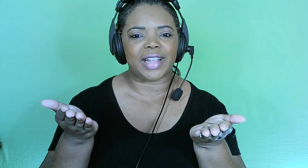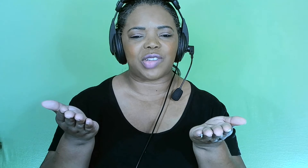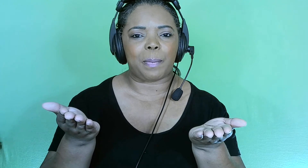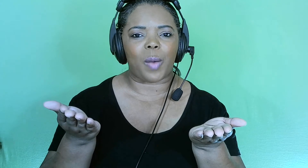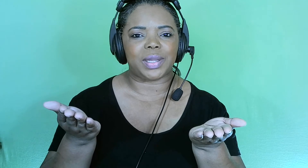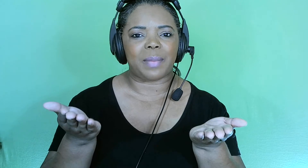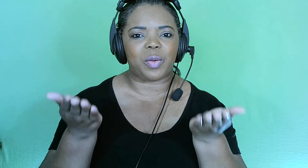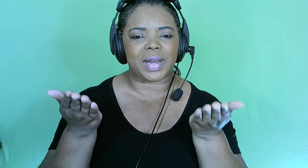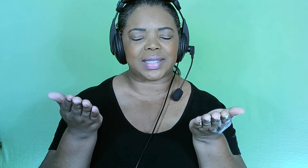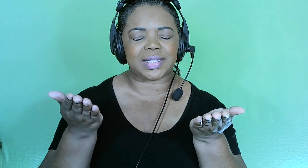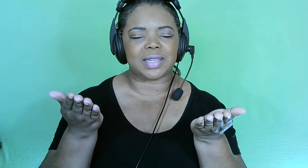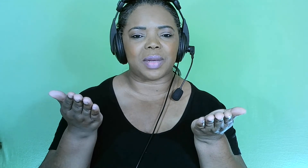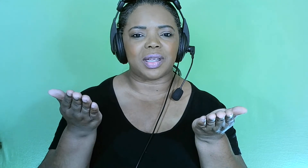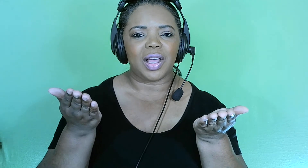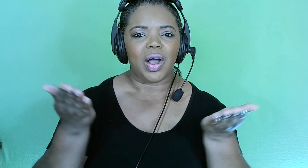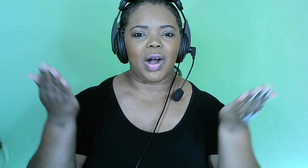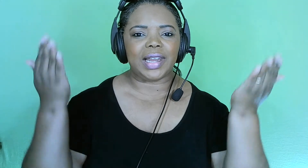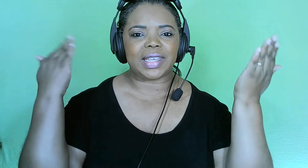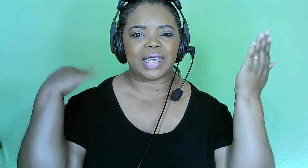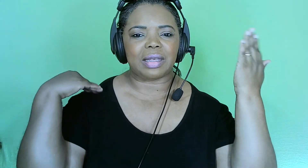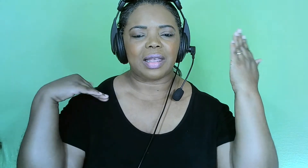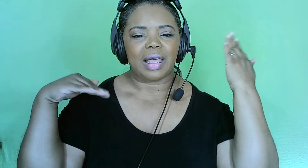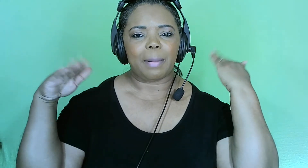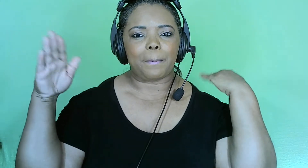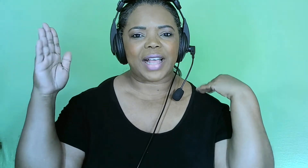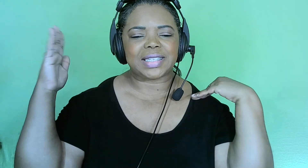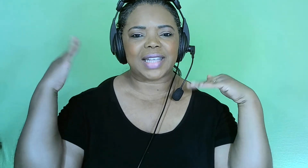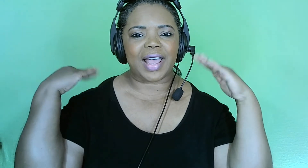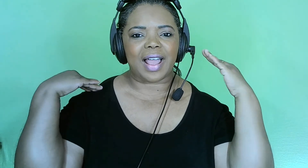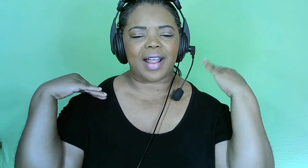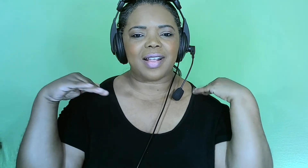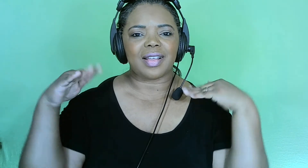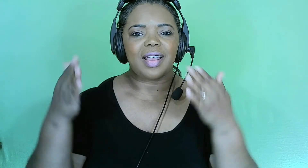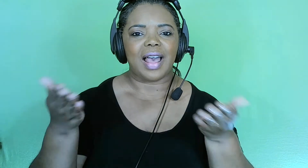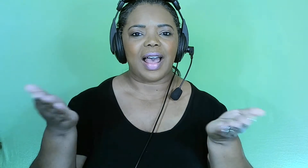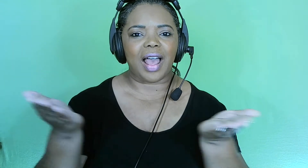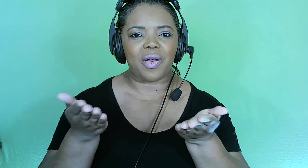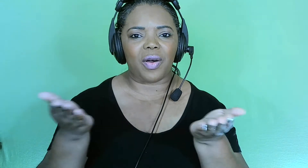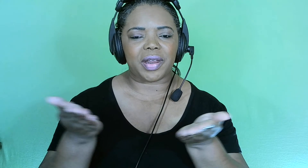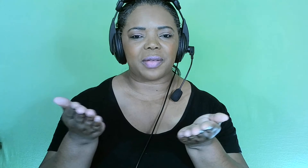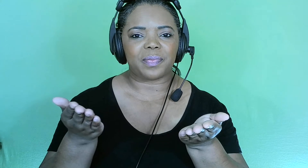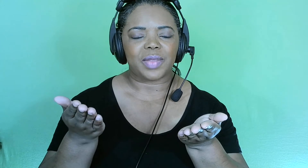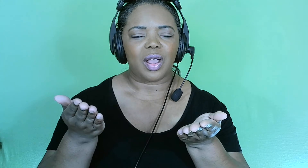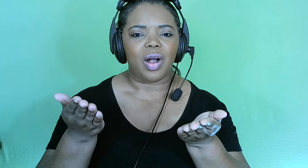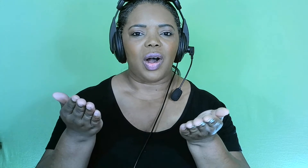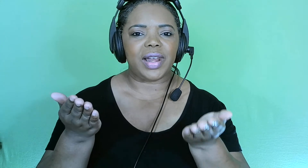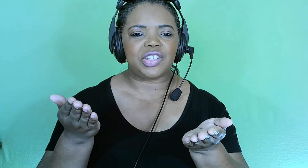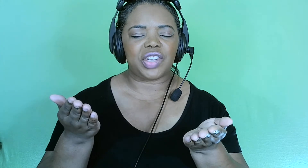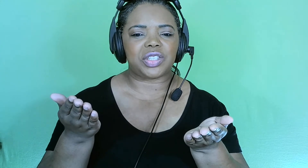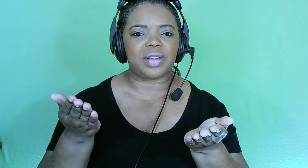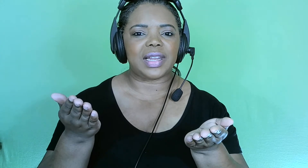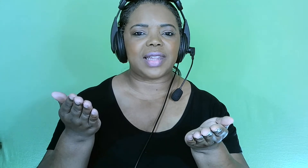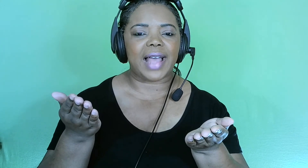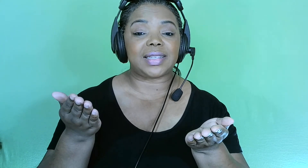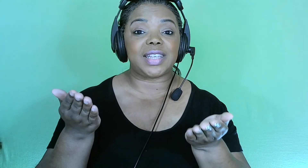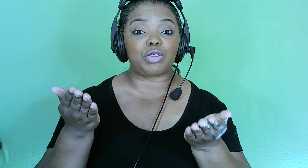da palma da mão para cima. Olha aqui, passear agora. Olha a direcionalidade se eu